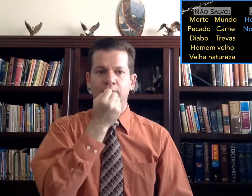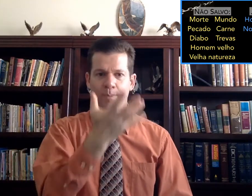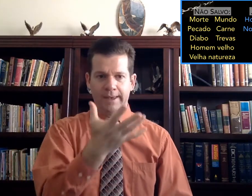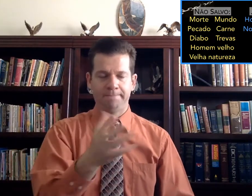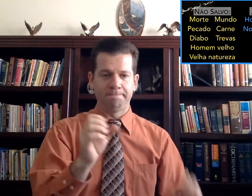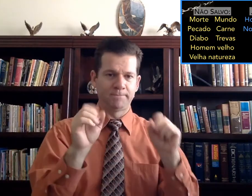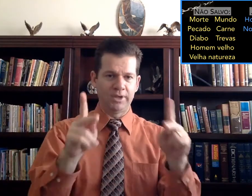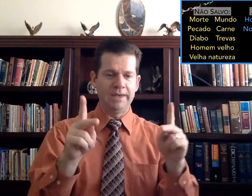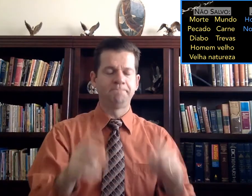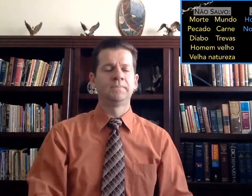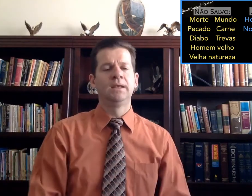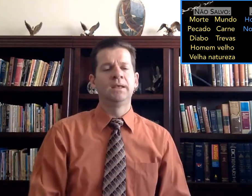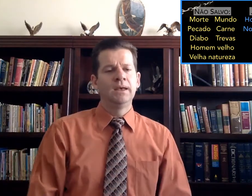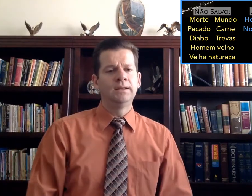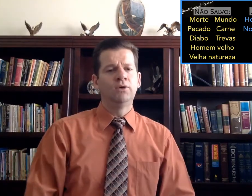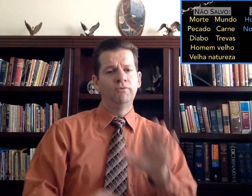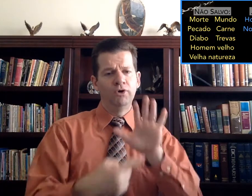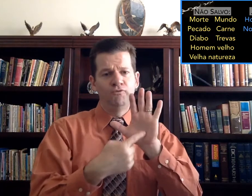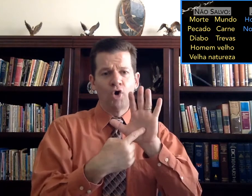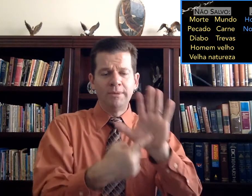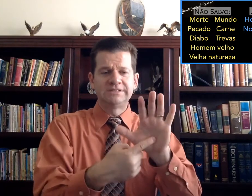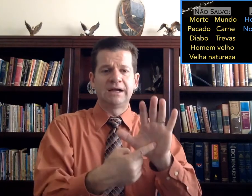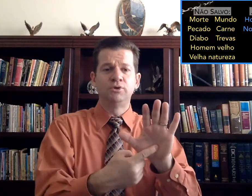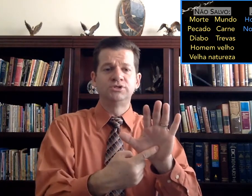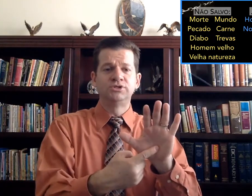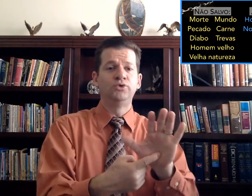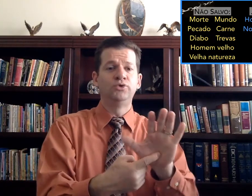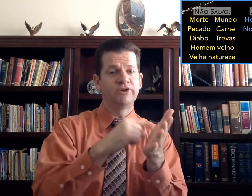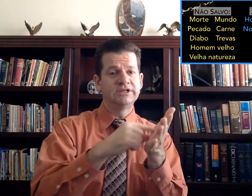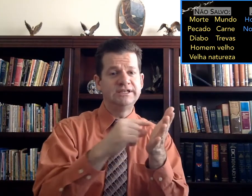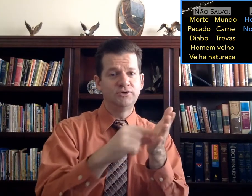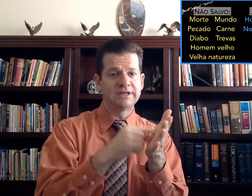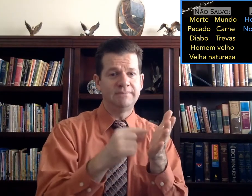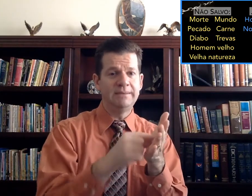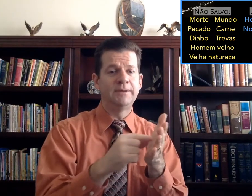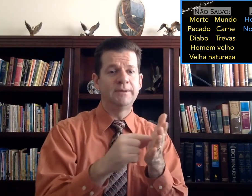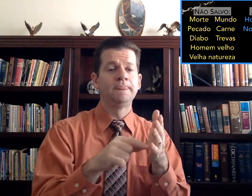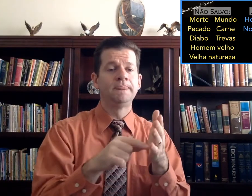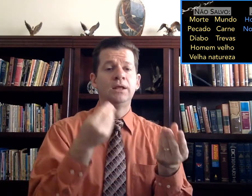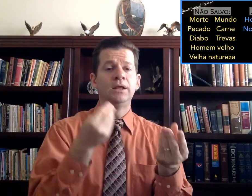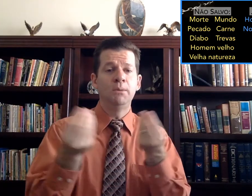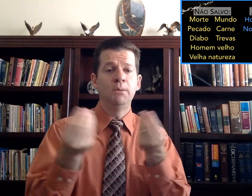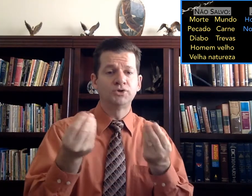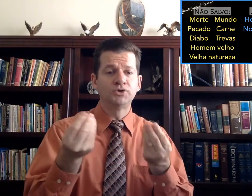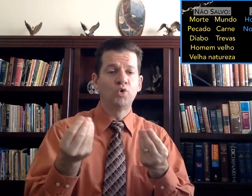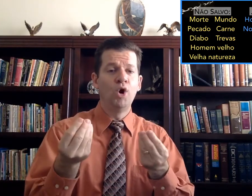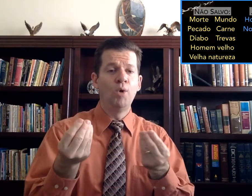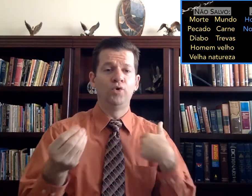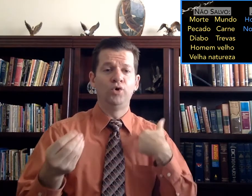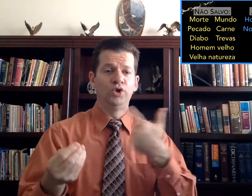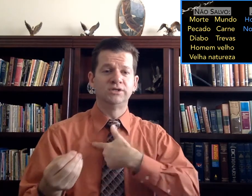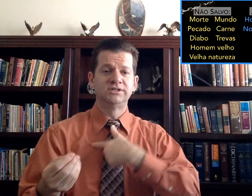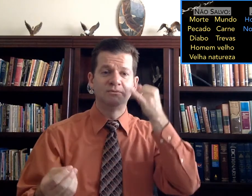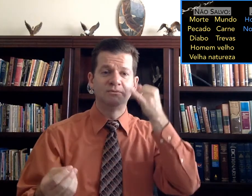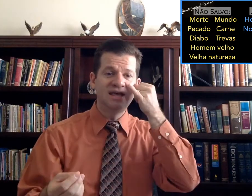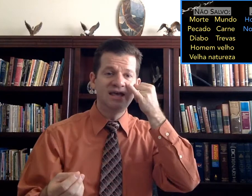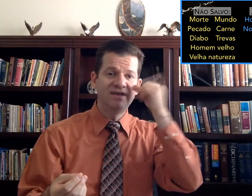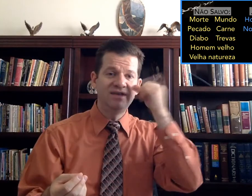bem. Ok? Então, vou começar mostrando versículos na Bíblia que mostram como nós devemos